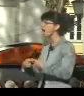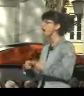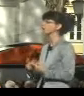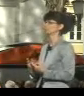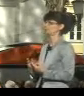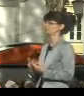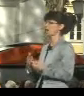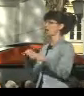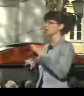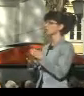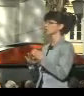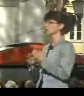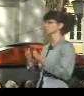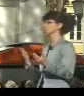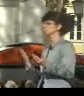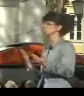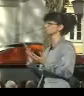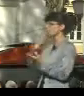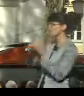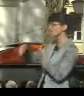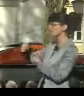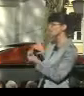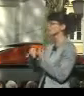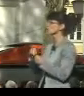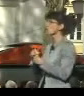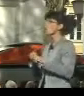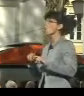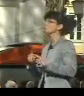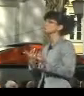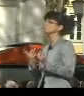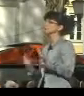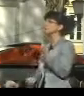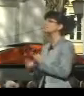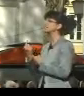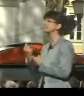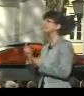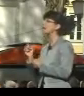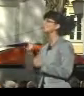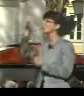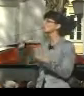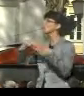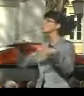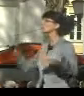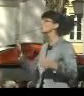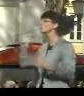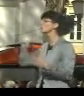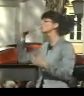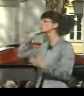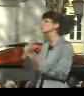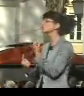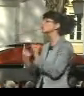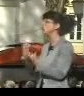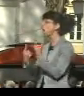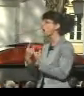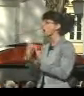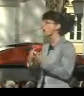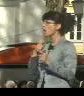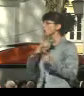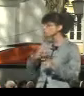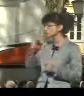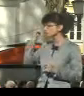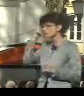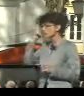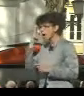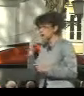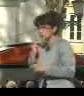pod pretvezo nekih incidentov na morju, ki so se dogajali, a meni znano, da bi